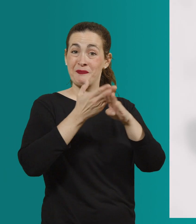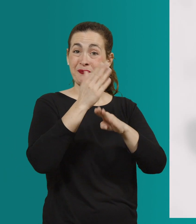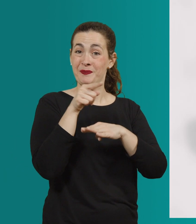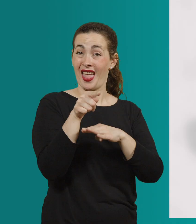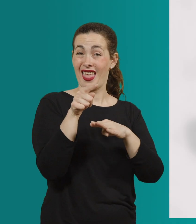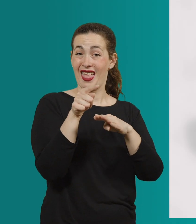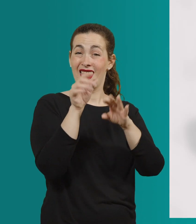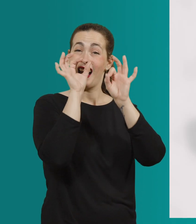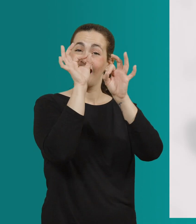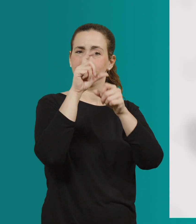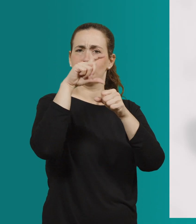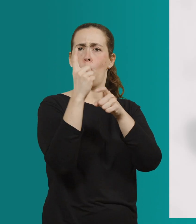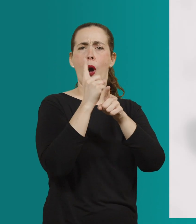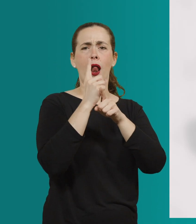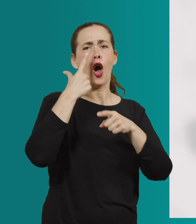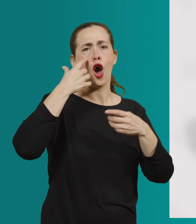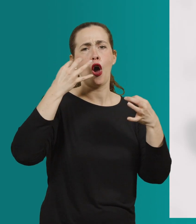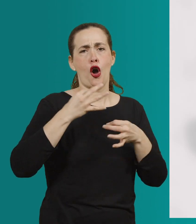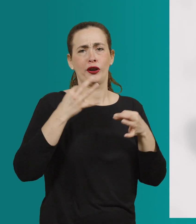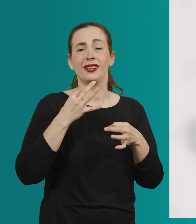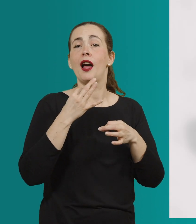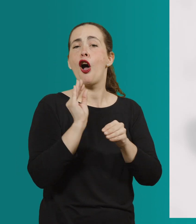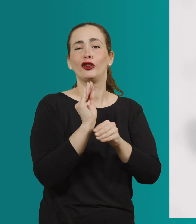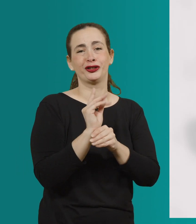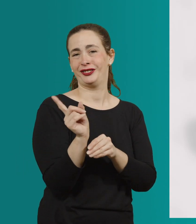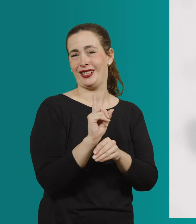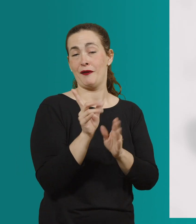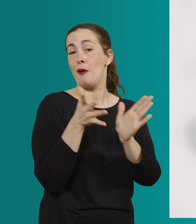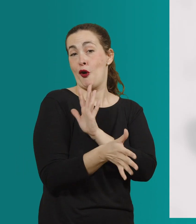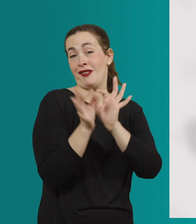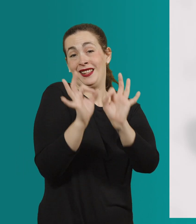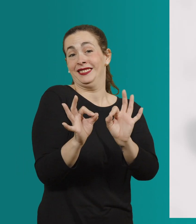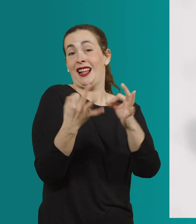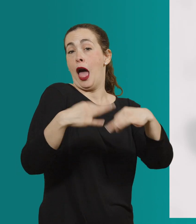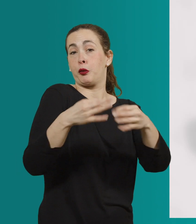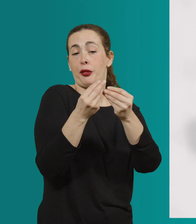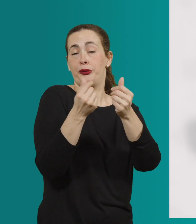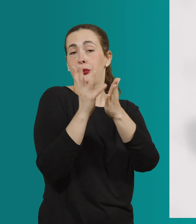La part original de la fusta no es conserva, per la seva naturalesa orgànica, però sí la part de